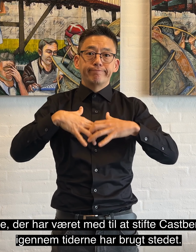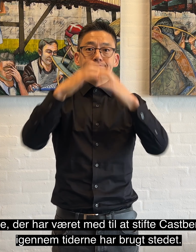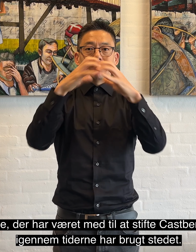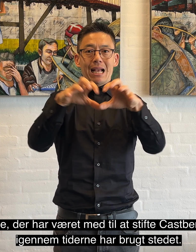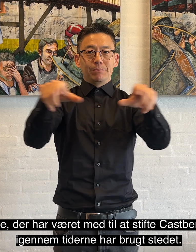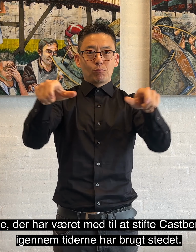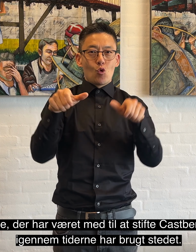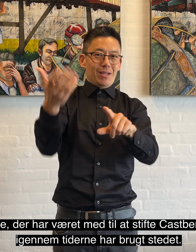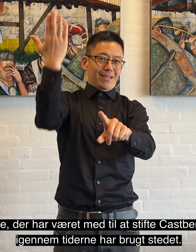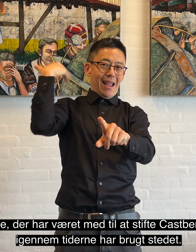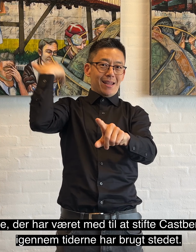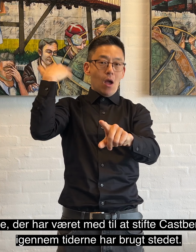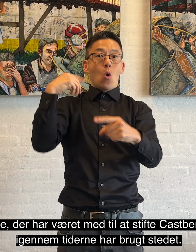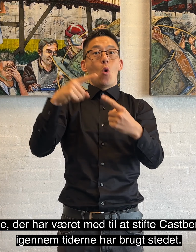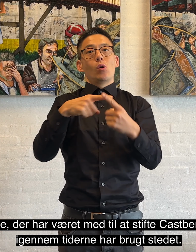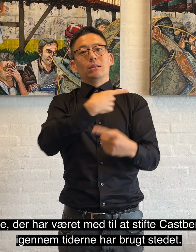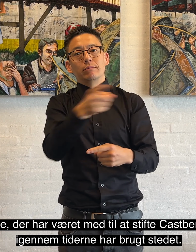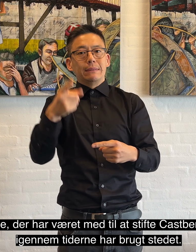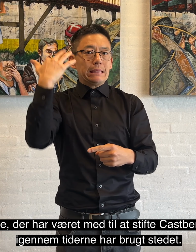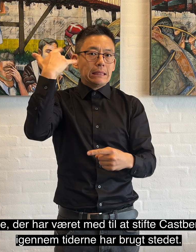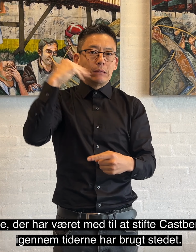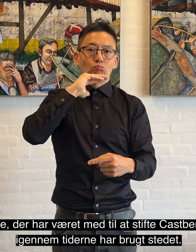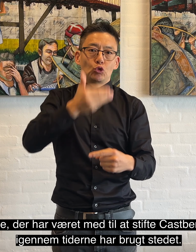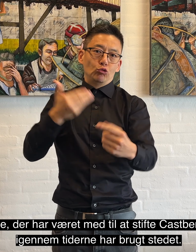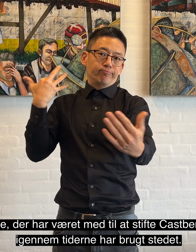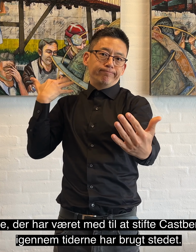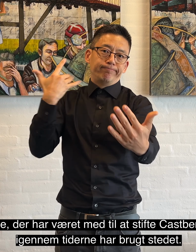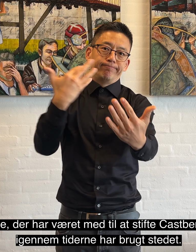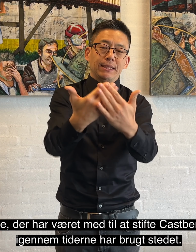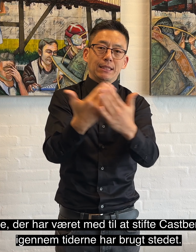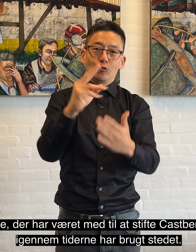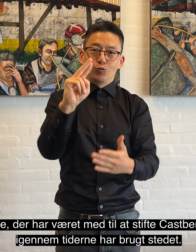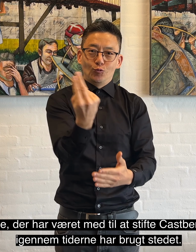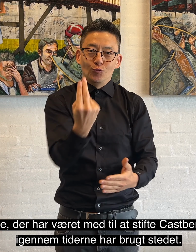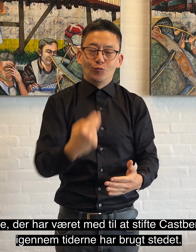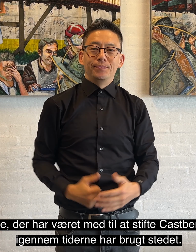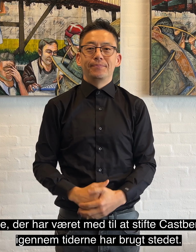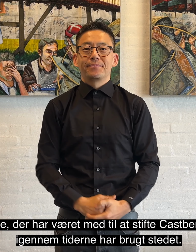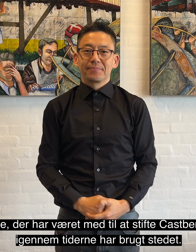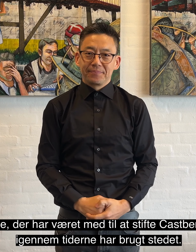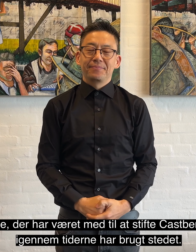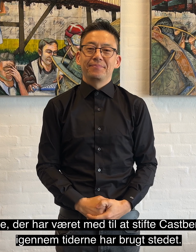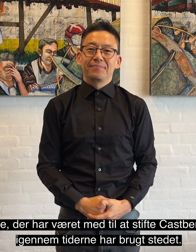der har været med til at stifte Kaspergaard i sin tid, og som igennem tiderne har brugt stedet.